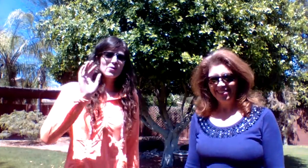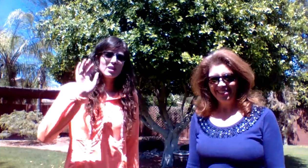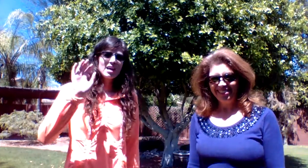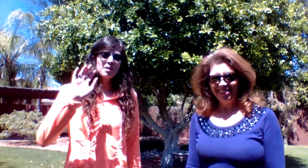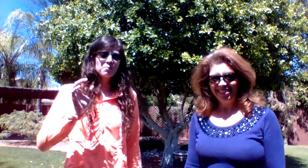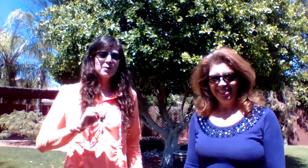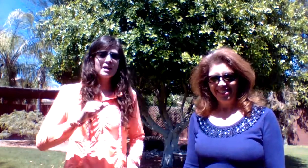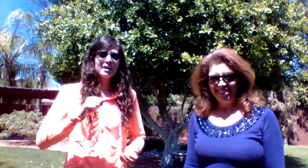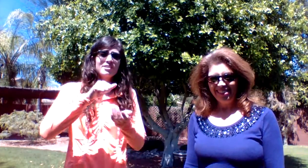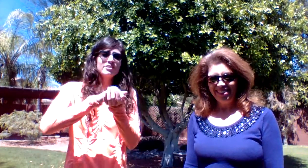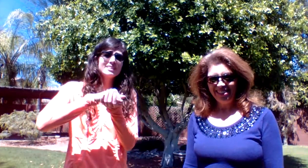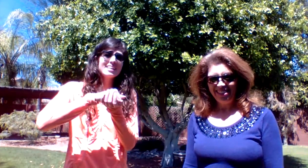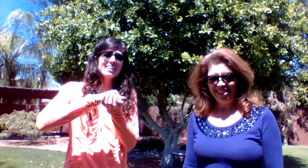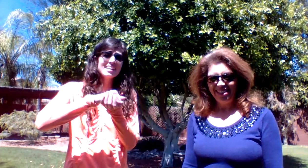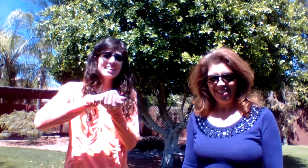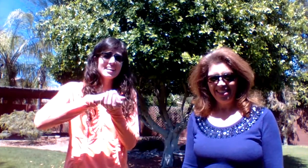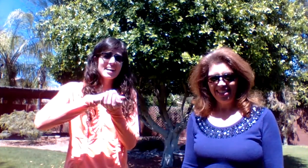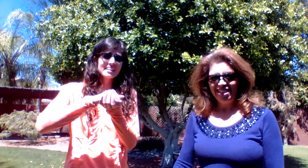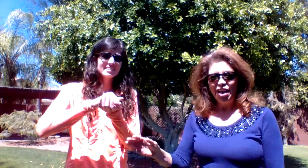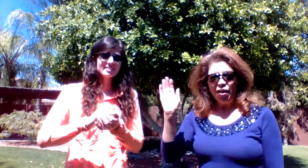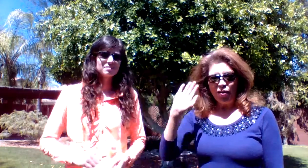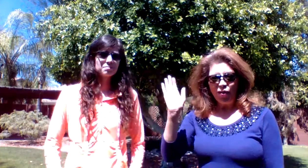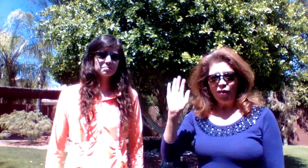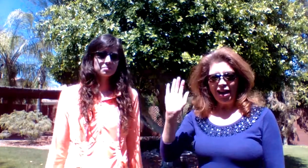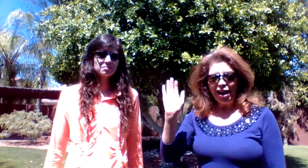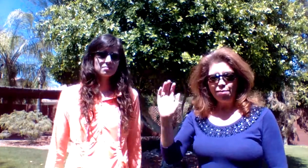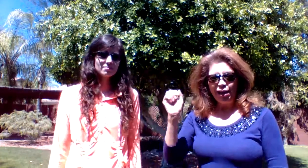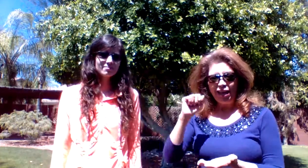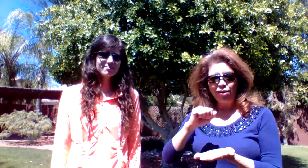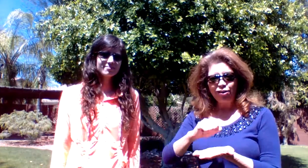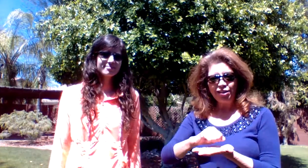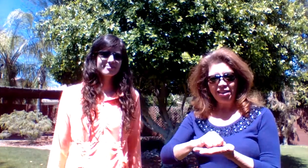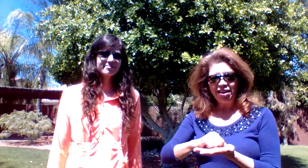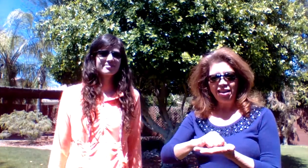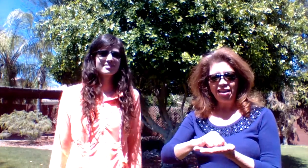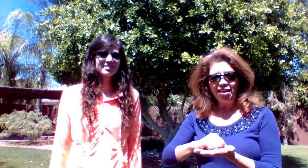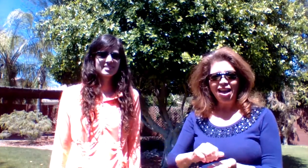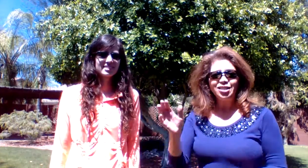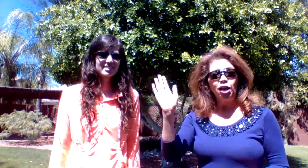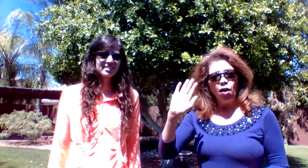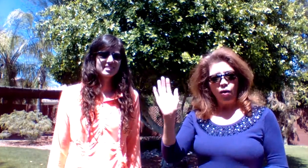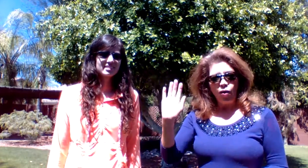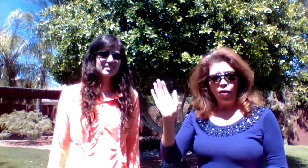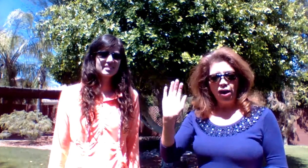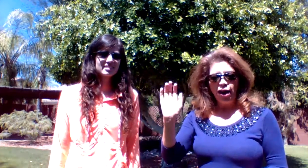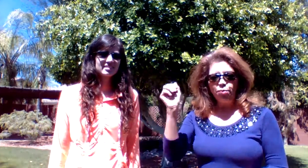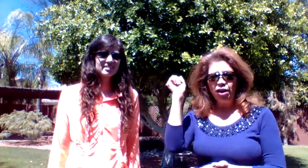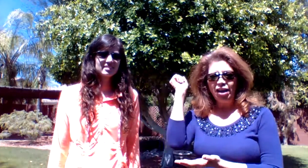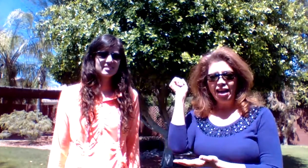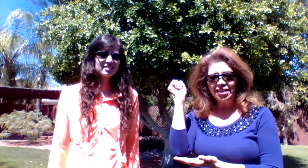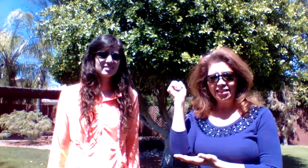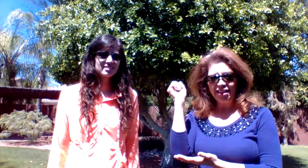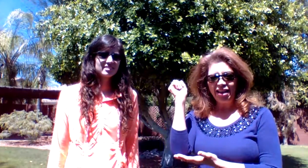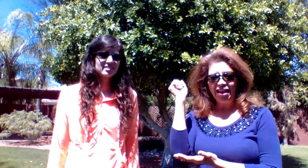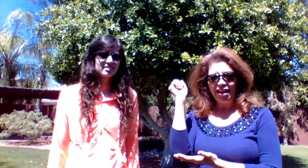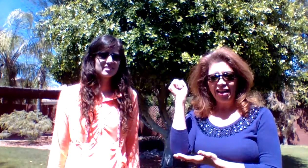Hola, buenos días. Hola, buenos días. Hola, buenas